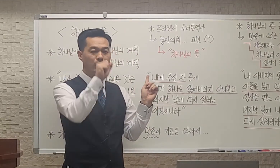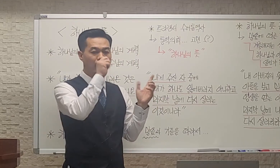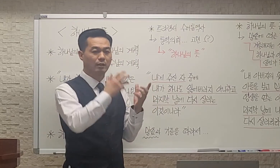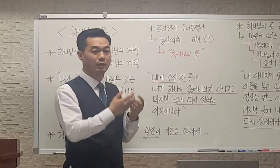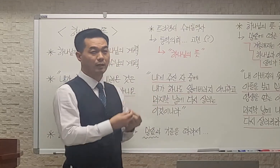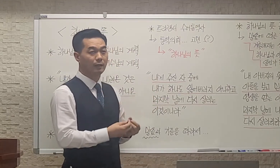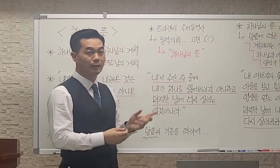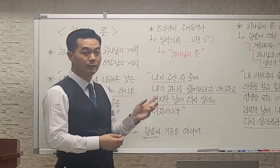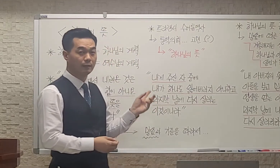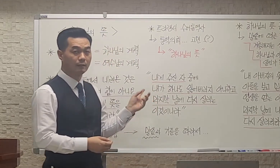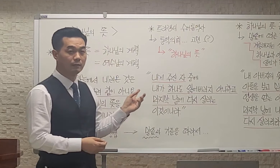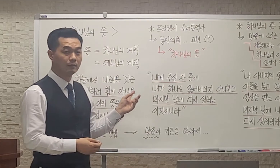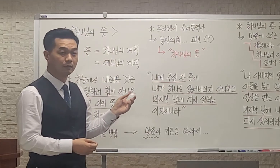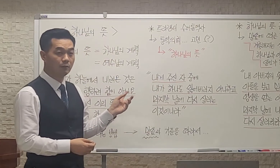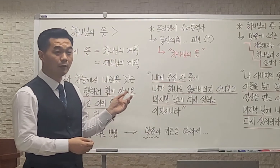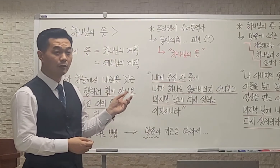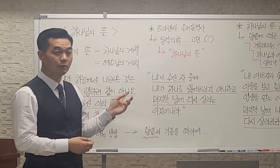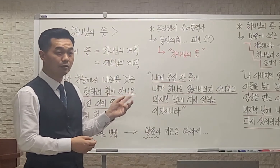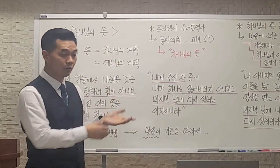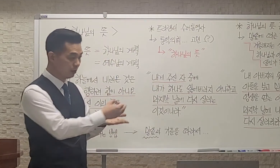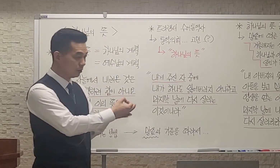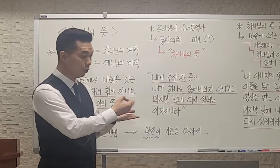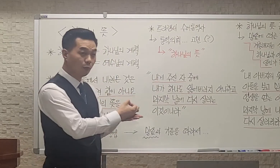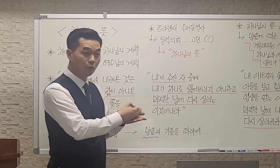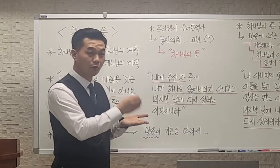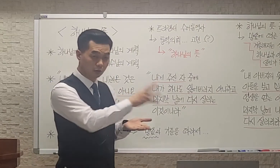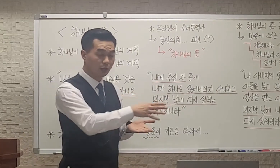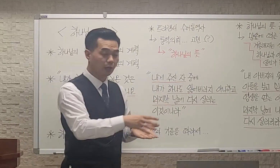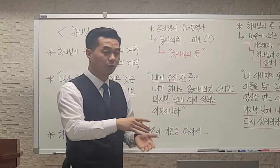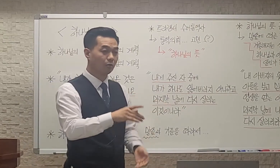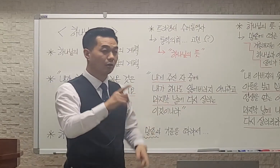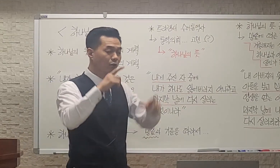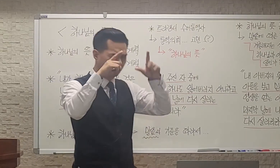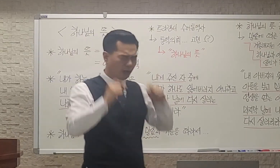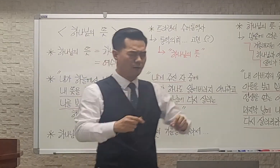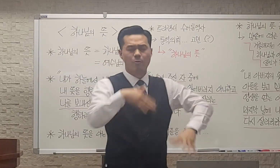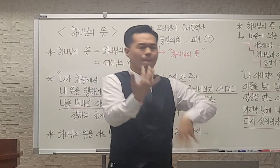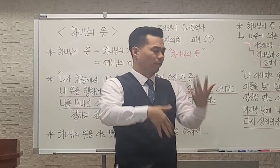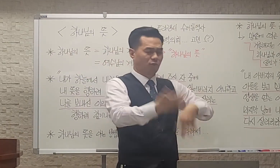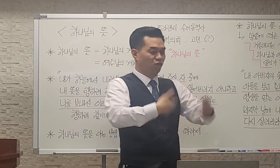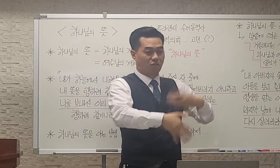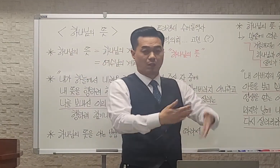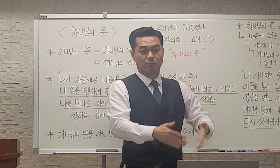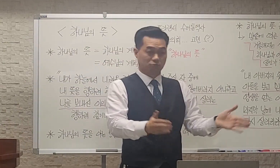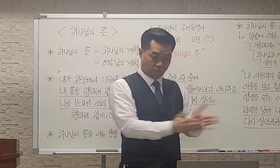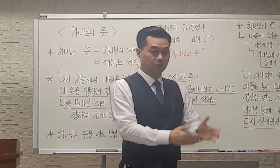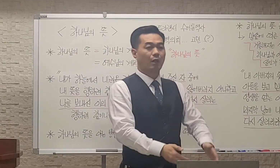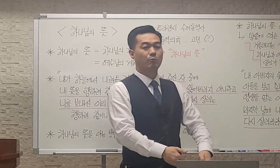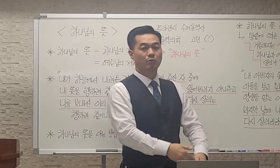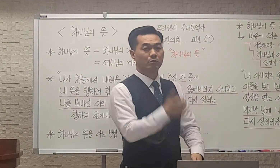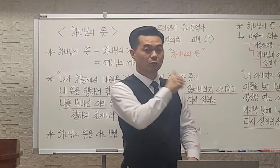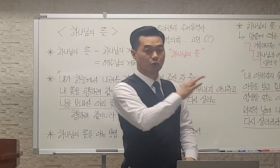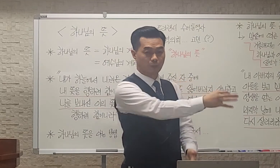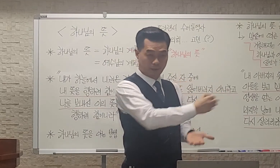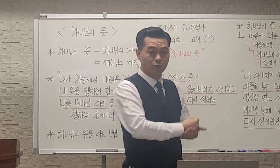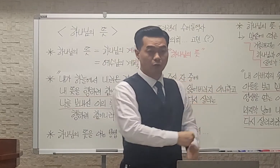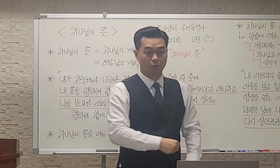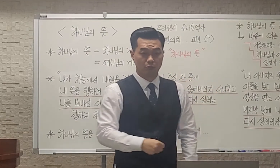예가 되겠다. 왜요? 돈 버는 거는 그냥 가서 눈 딱 감고 하면 통역비 받아요.